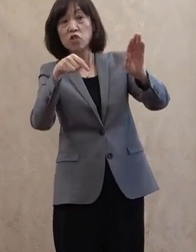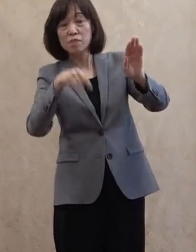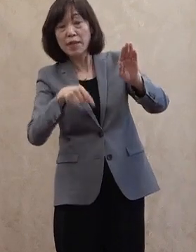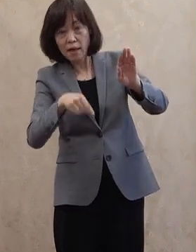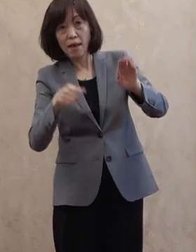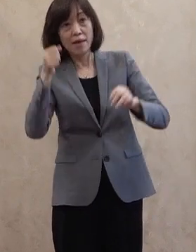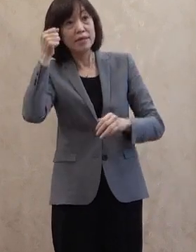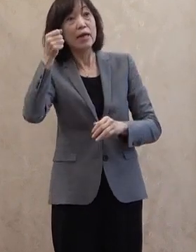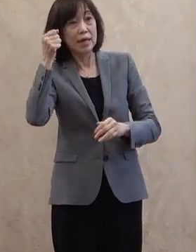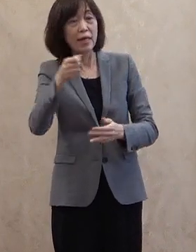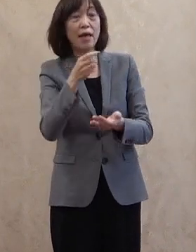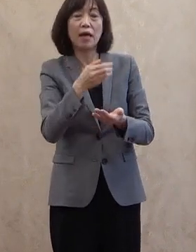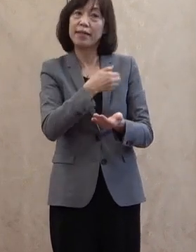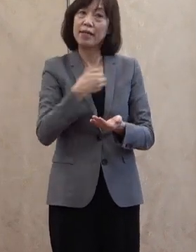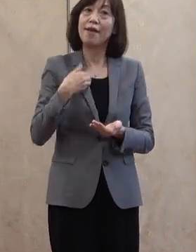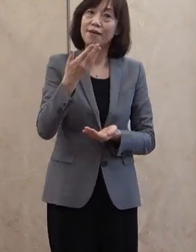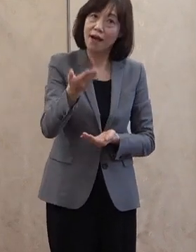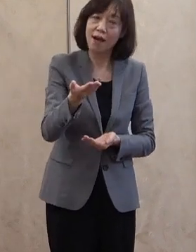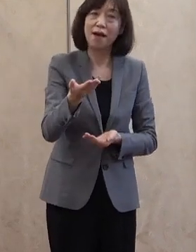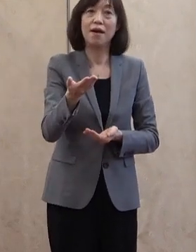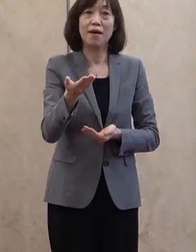聖火リレーができないかということを今